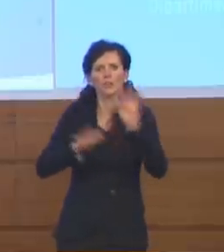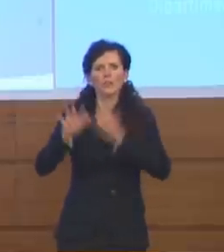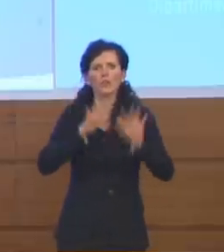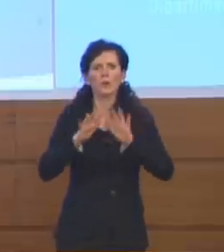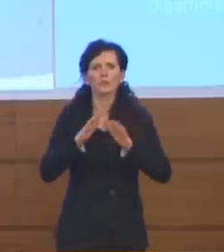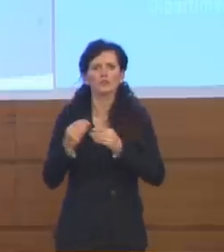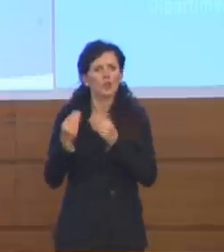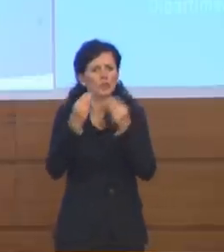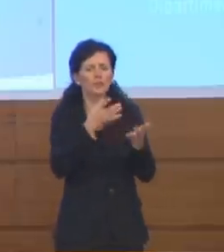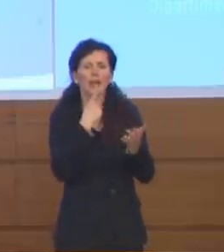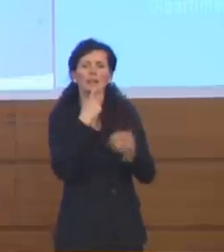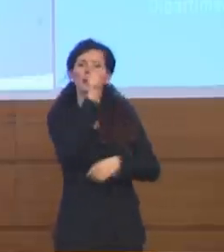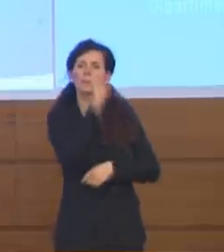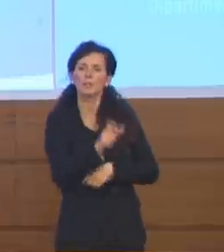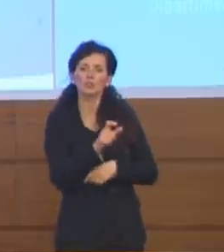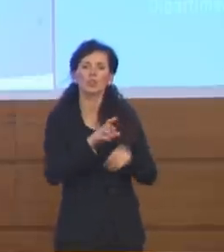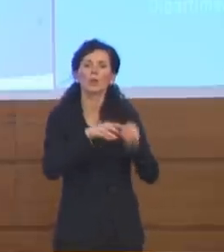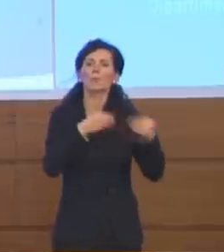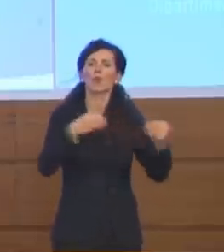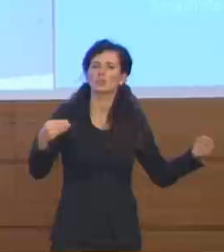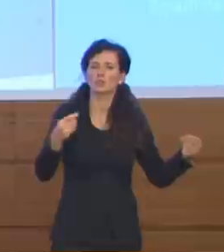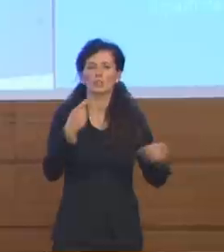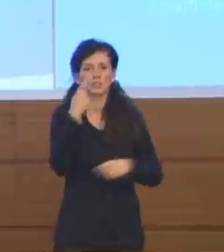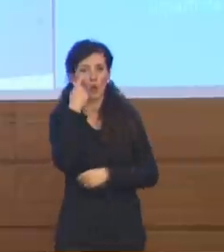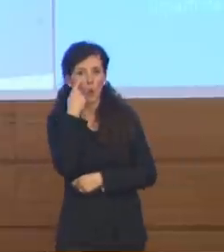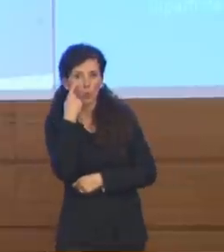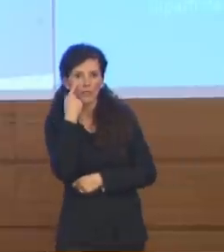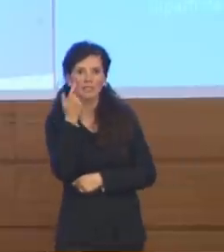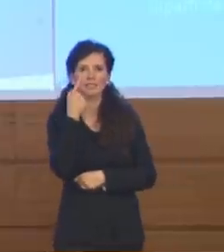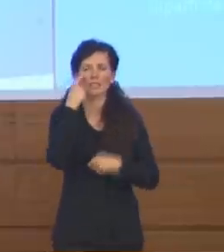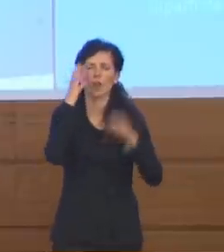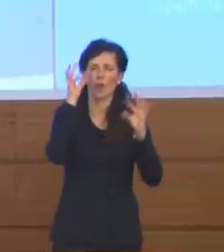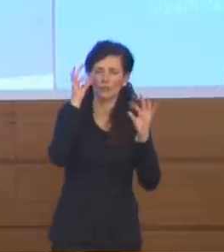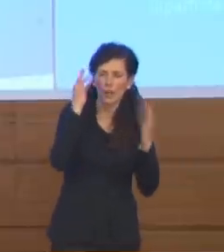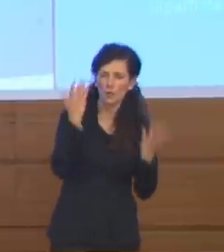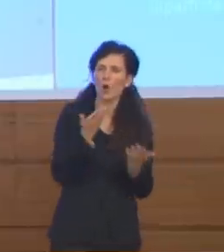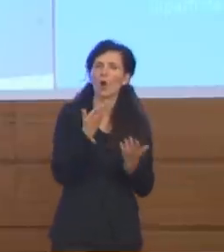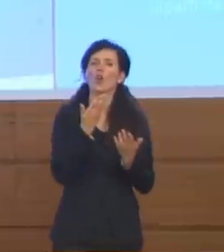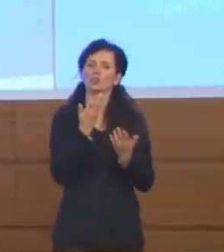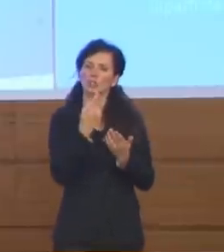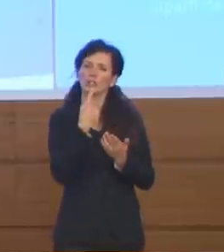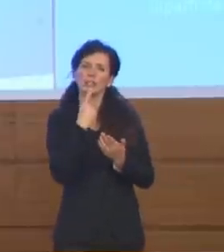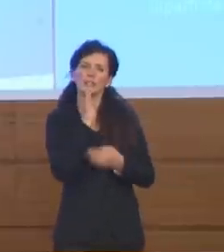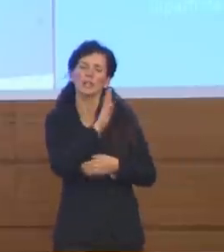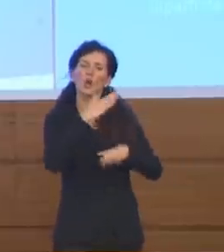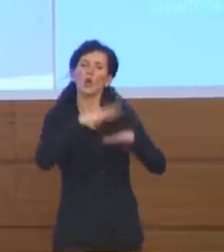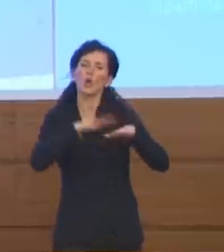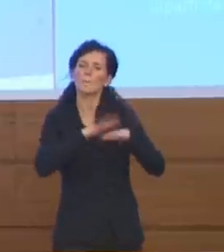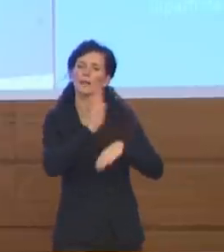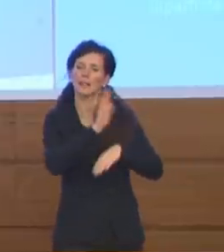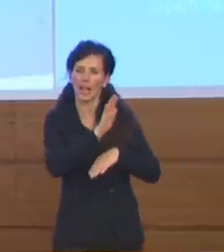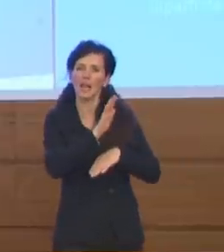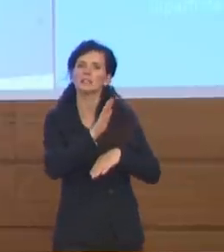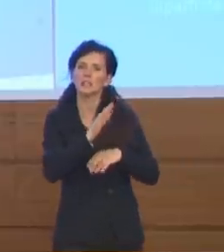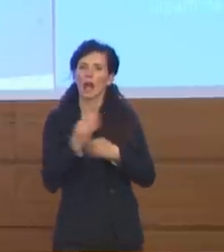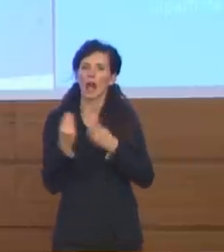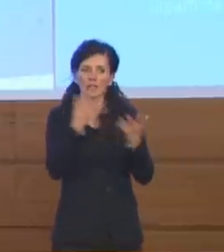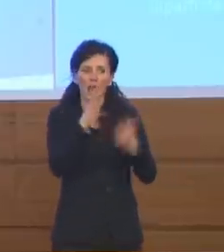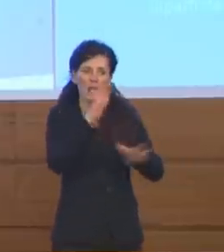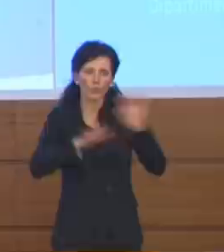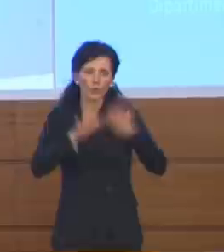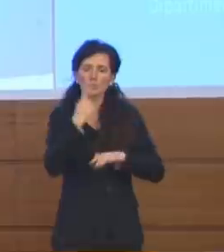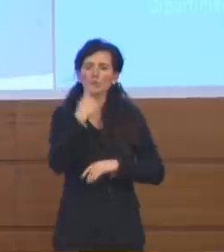dagli oculisti agli host al molo g per tutte quelle che sono le loro attività maniera tale da